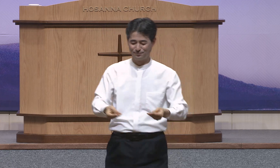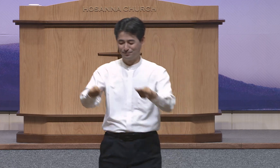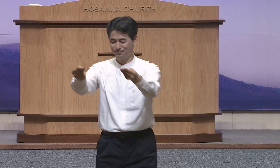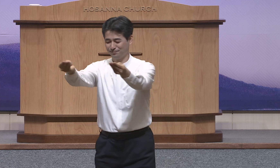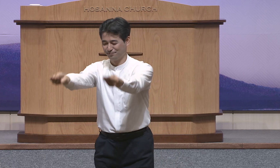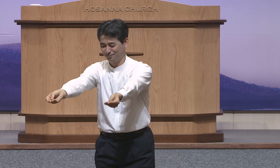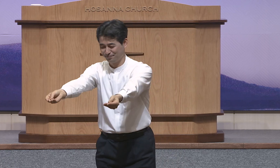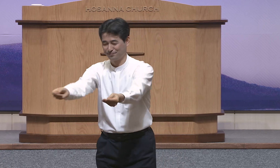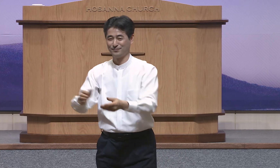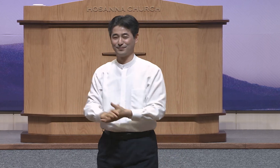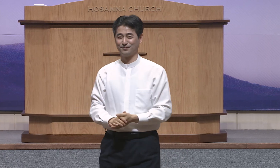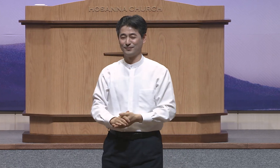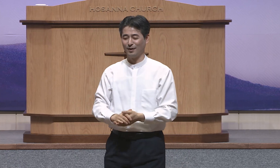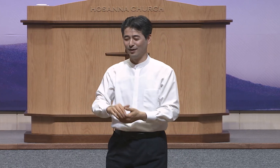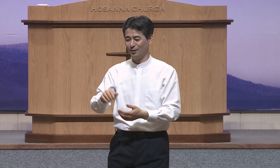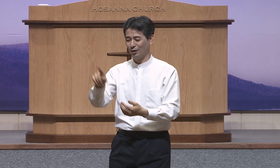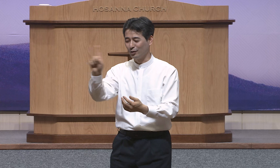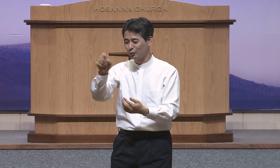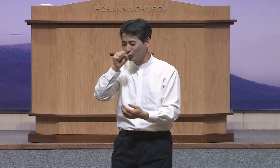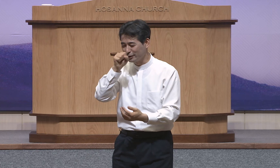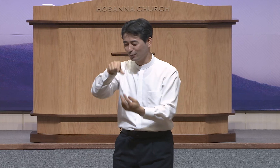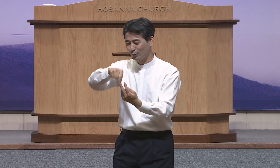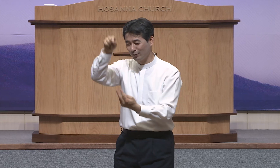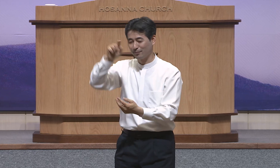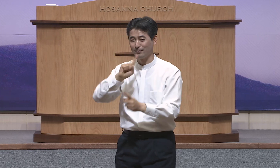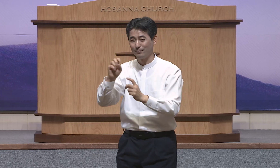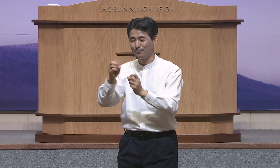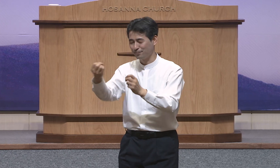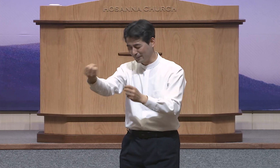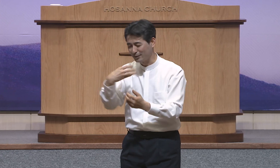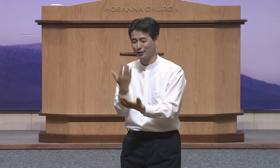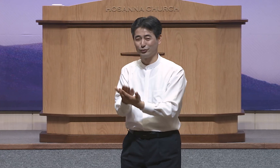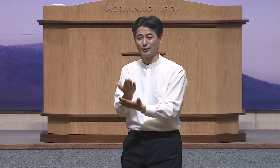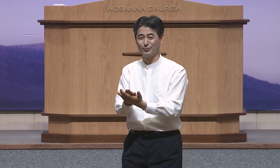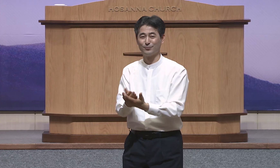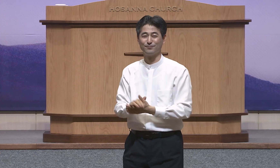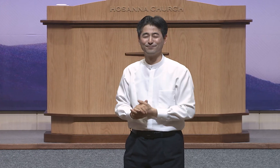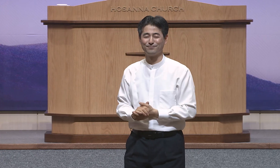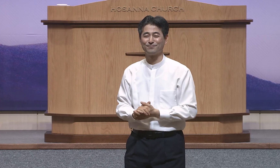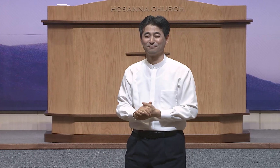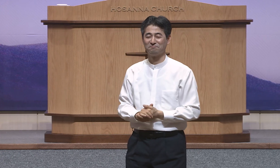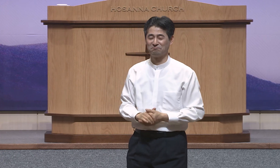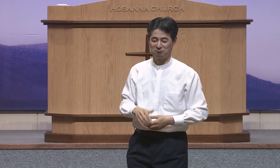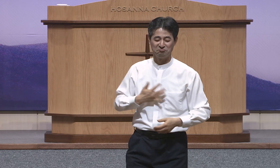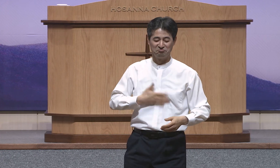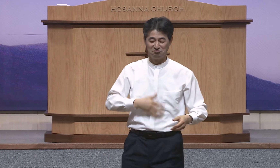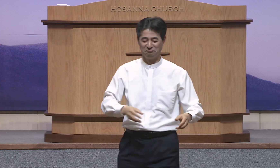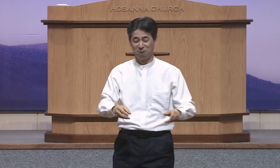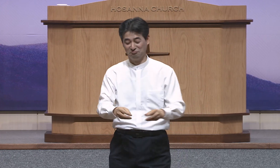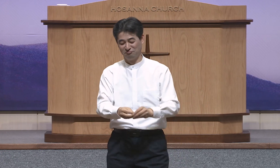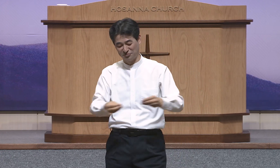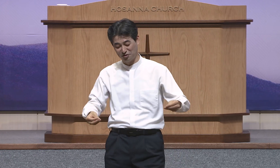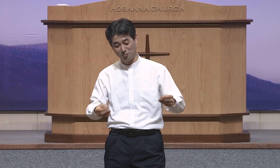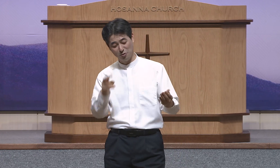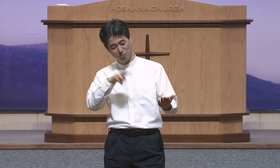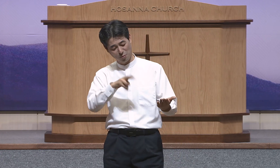되었습니다. 전도사님께 이 2 원서를 드리면서 좋은 곳 말씀해 주세요. 전도사님께